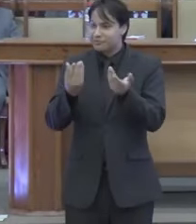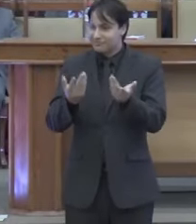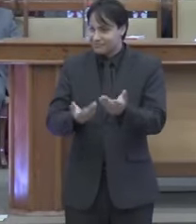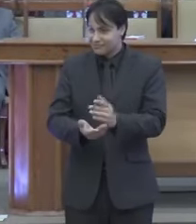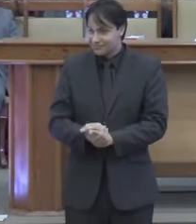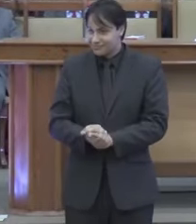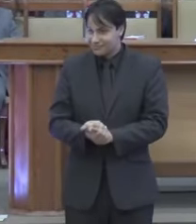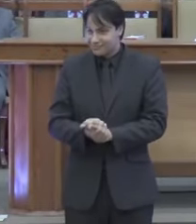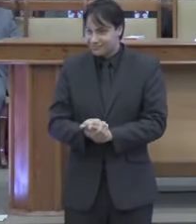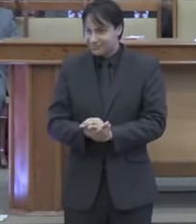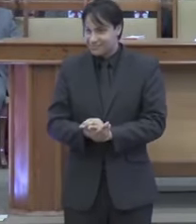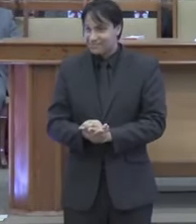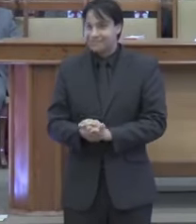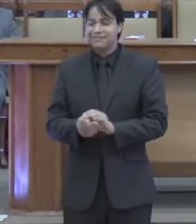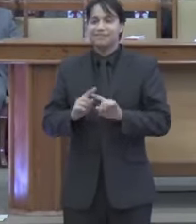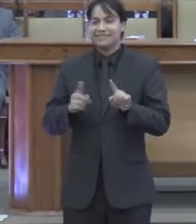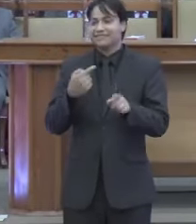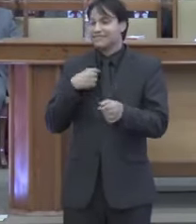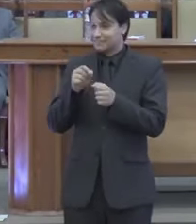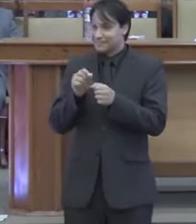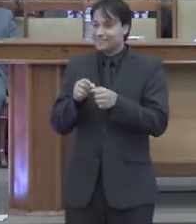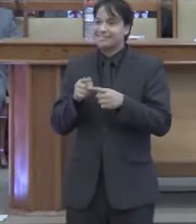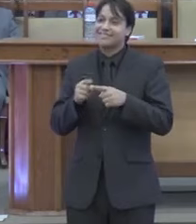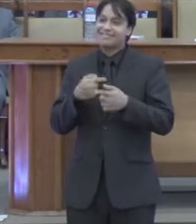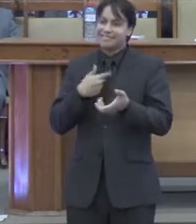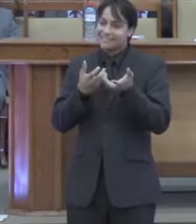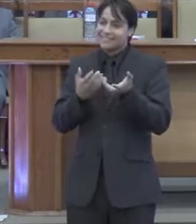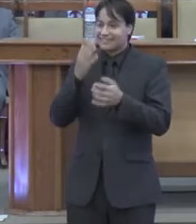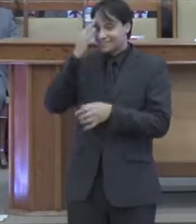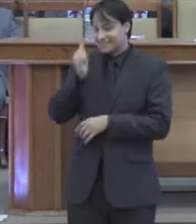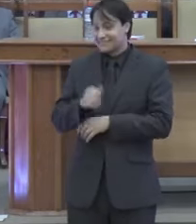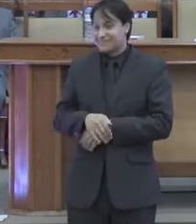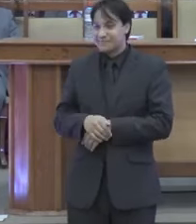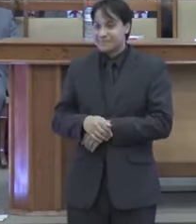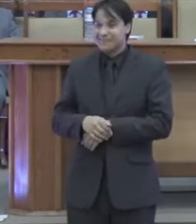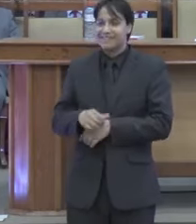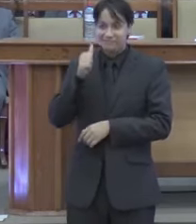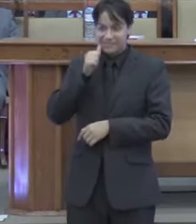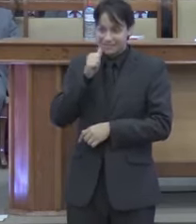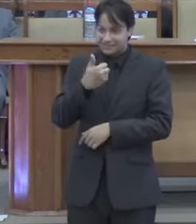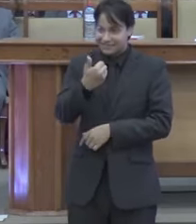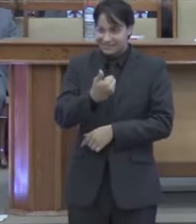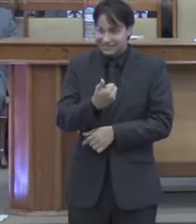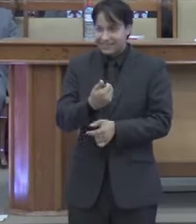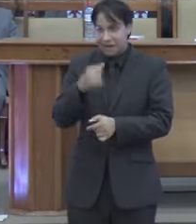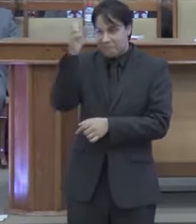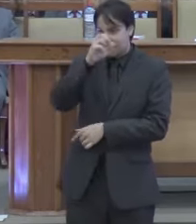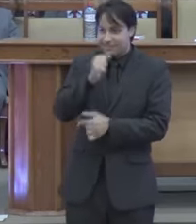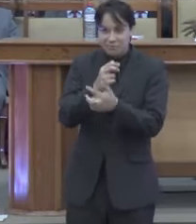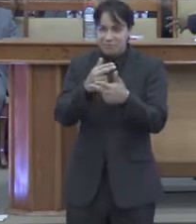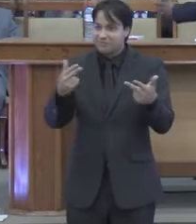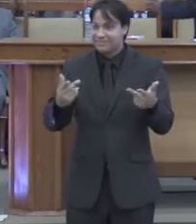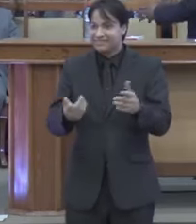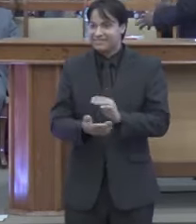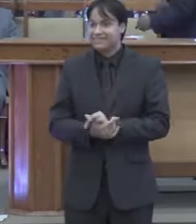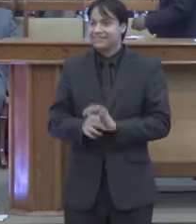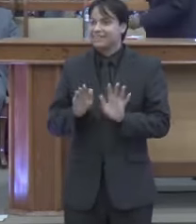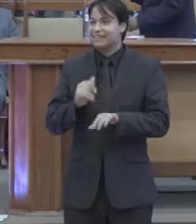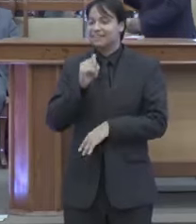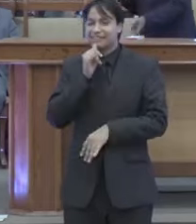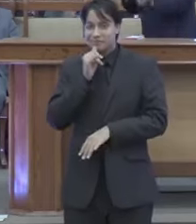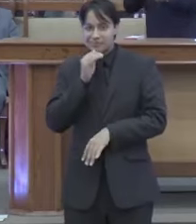Mas eu fiz, porque eu queria conhecer os meandros, as coisas. Ela disse um bocado de coisa interessante. Até, por exemplo, demônio que é mudo, que não